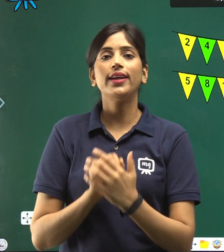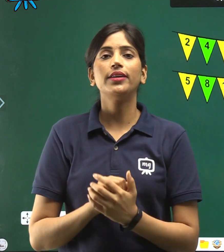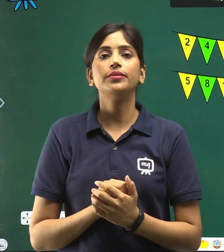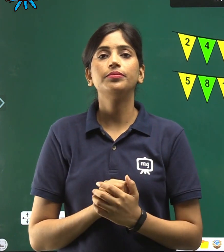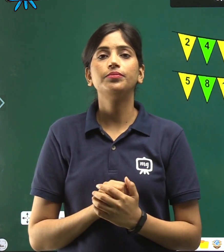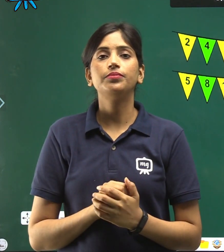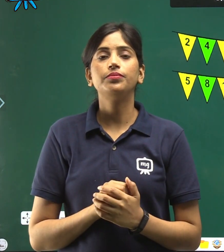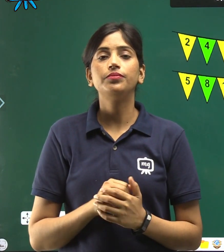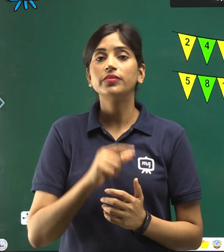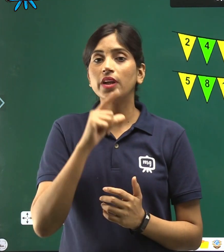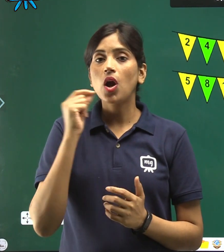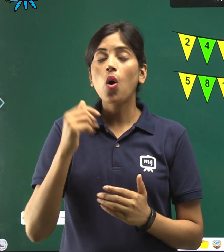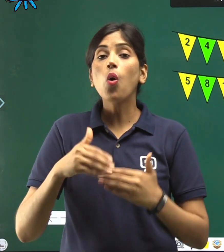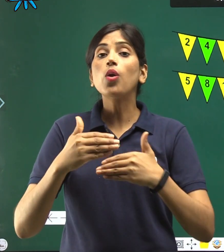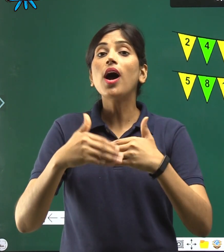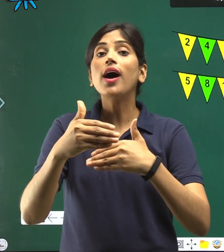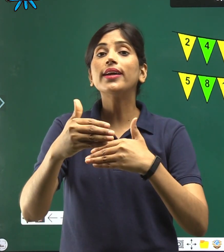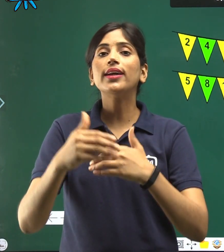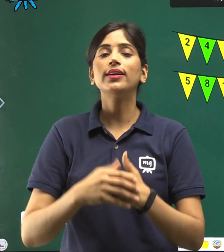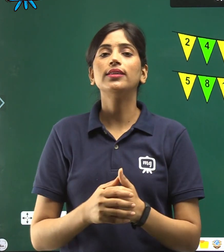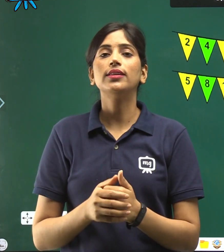लिखिए और आगे